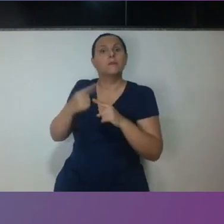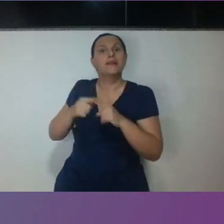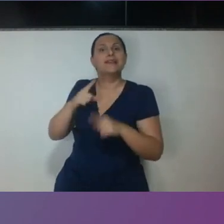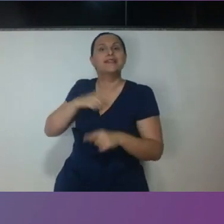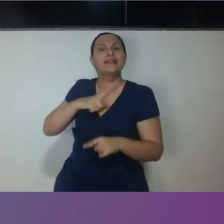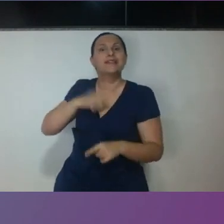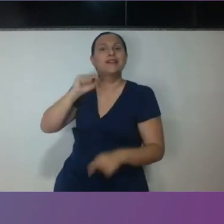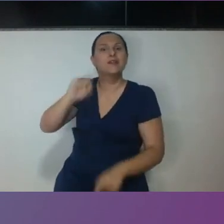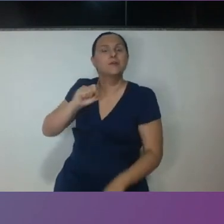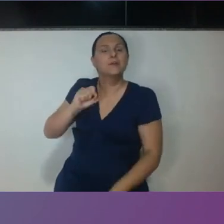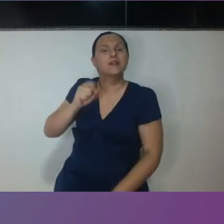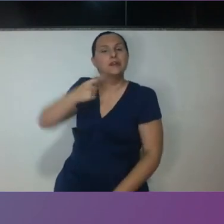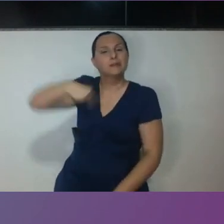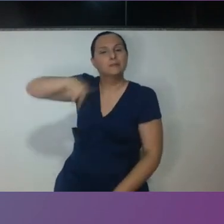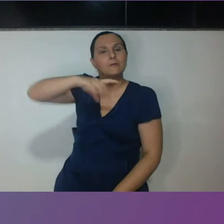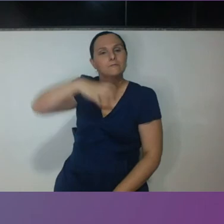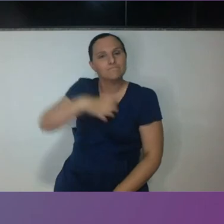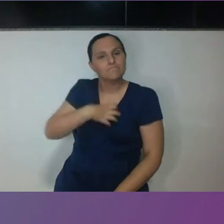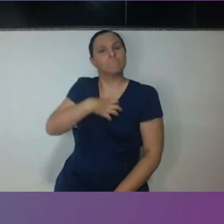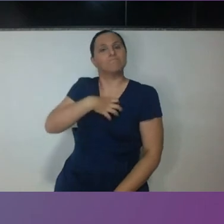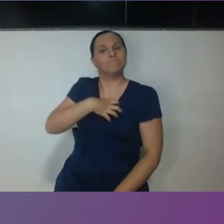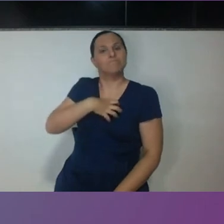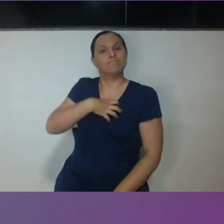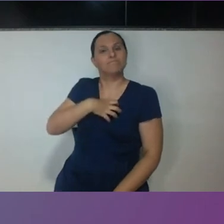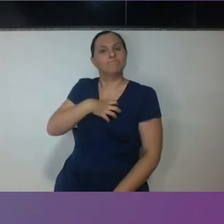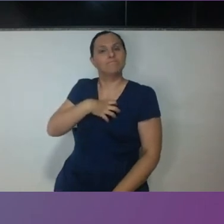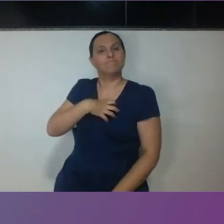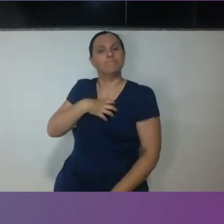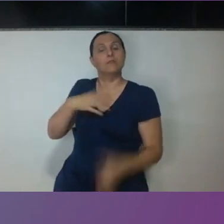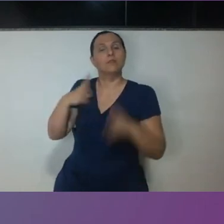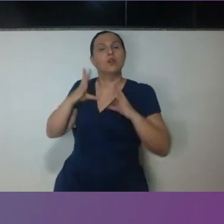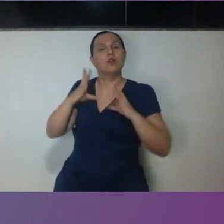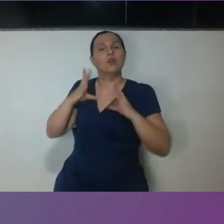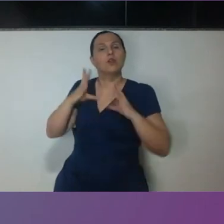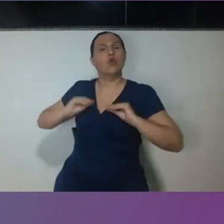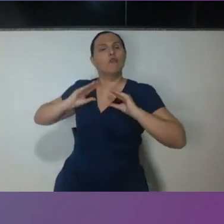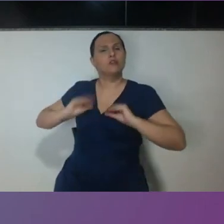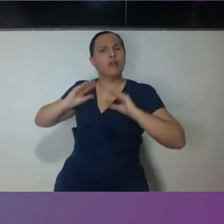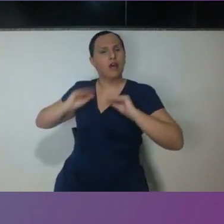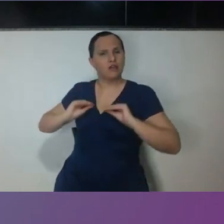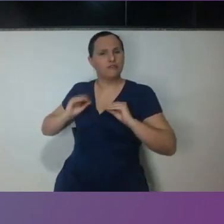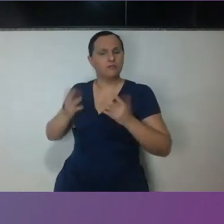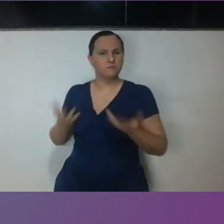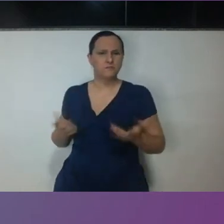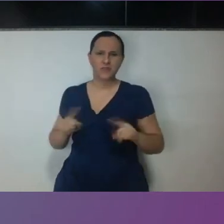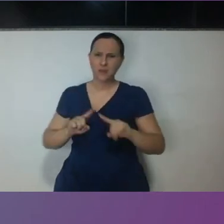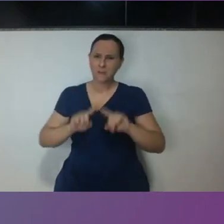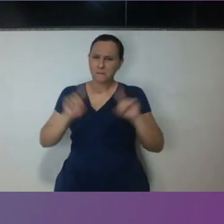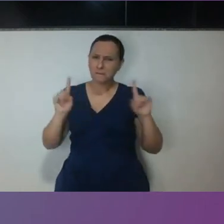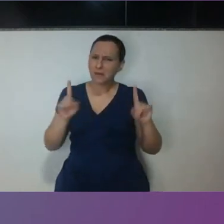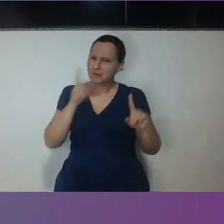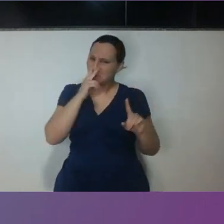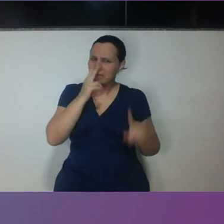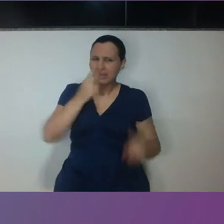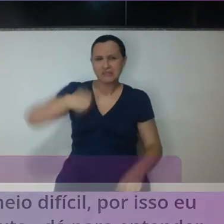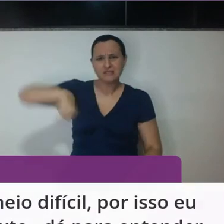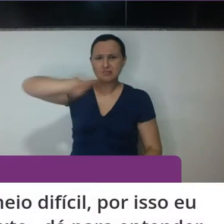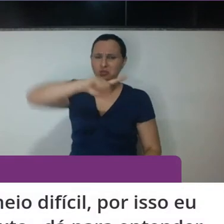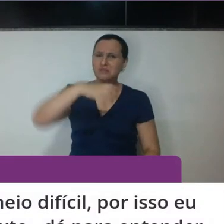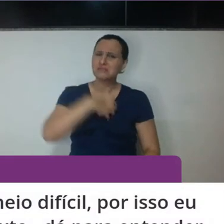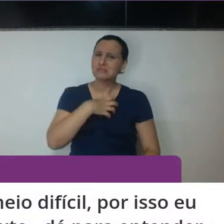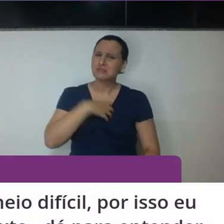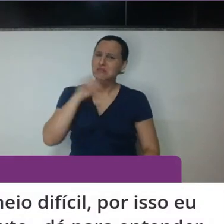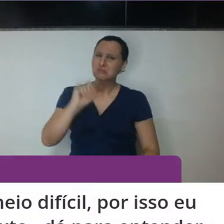só interpreta de português para Libras. Quando é para interpretar de Libras para português, a gente corre ao passo microfone,